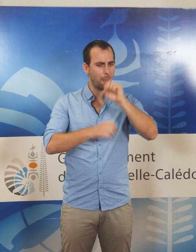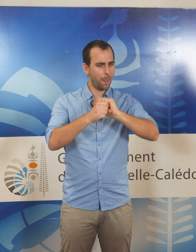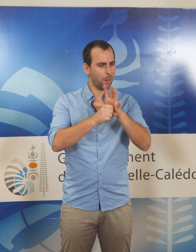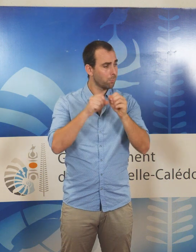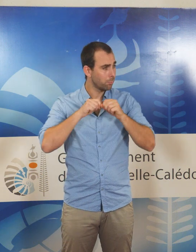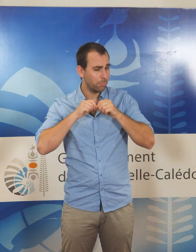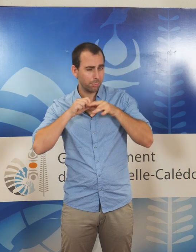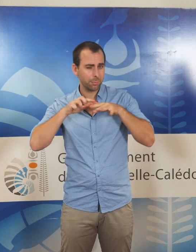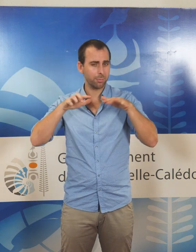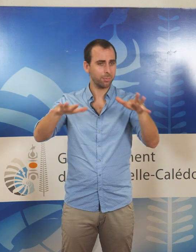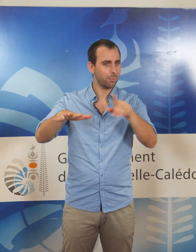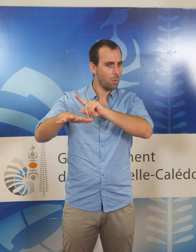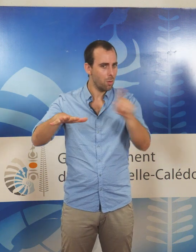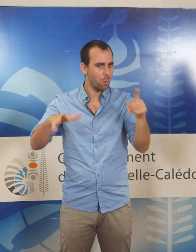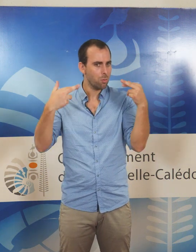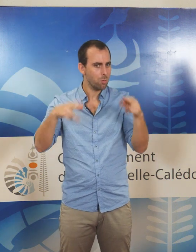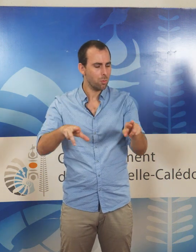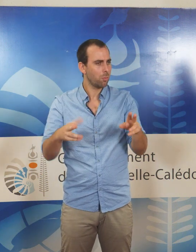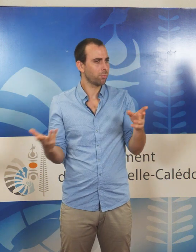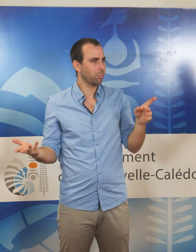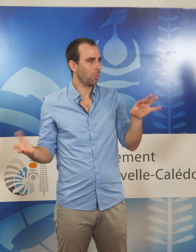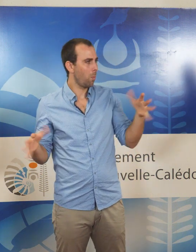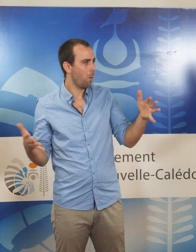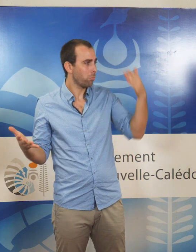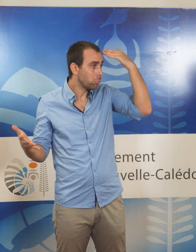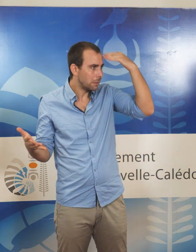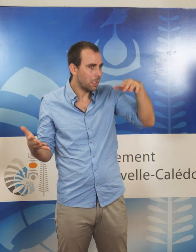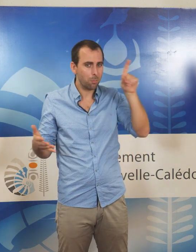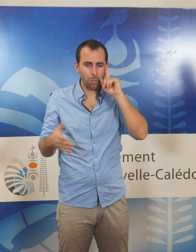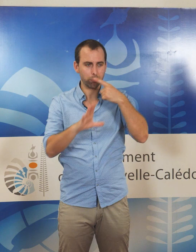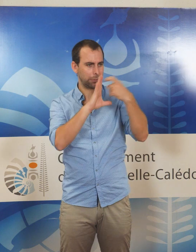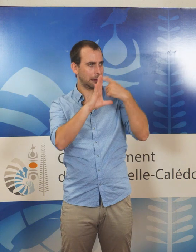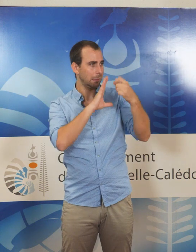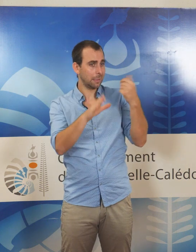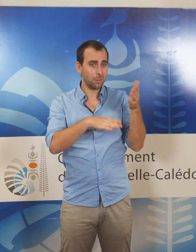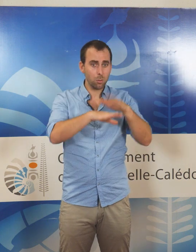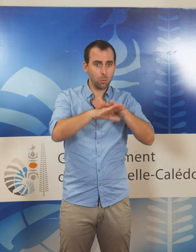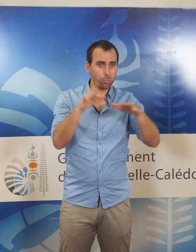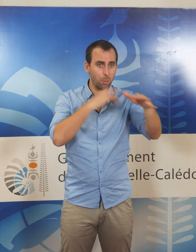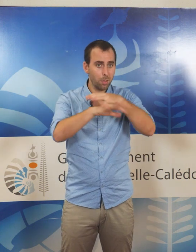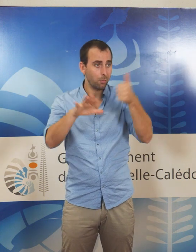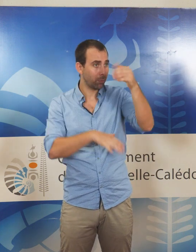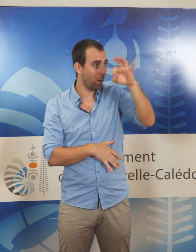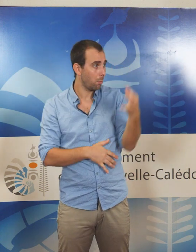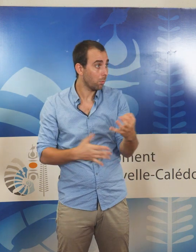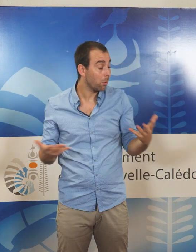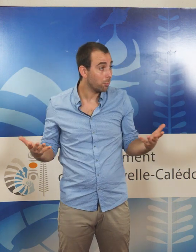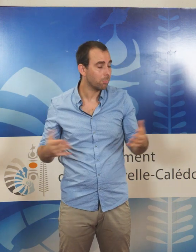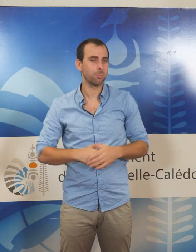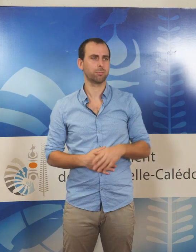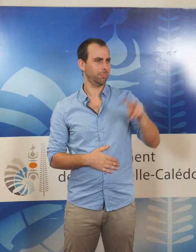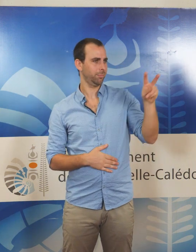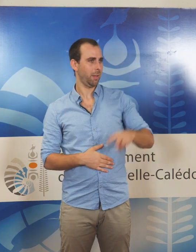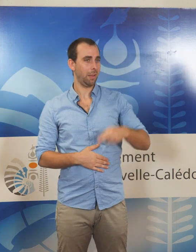plus, sachant que les tests n'ont été réalisés que sur 1% de la population? Vous savez, on n'a jamais dit qu'on était sûr que le virus ne circulait